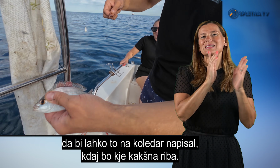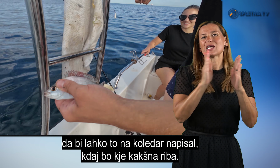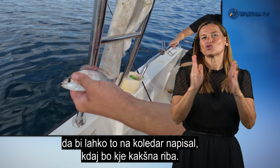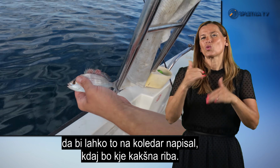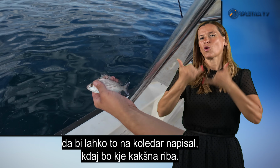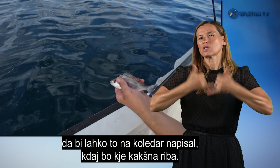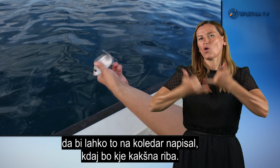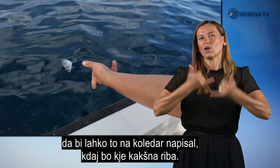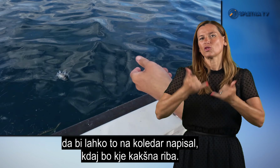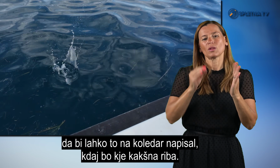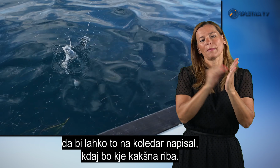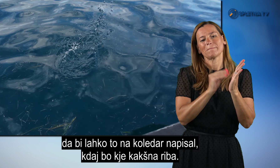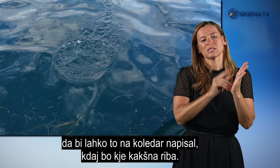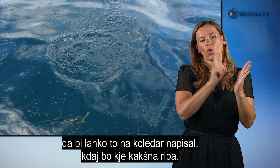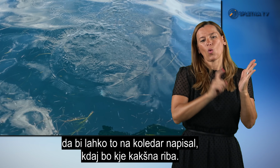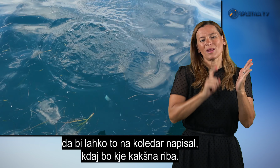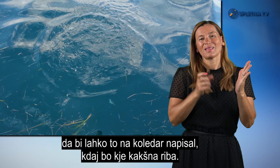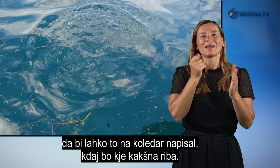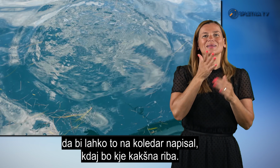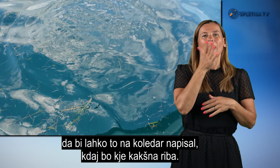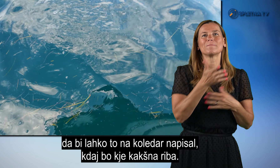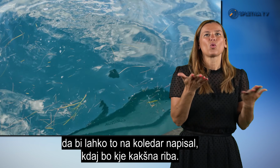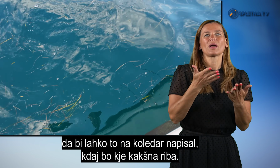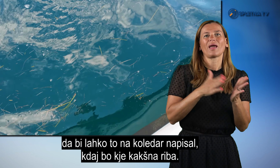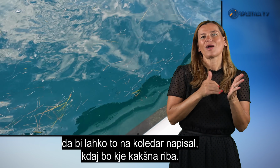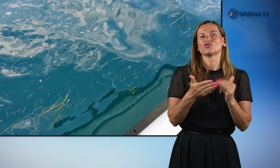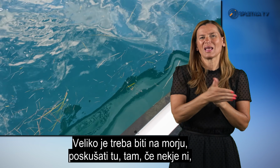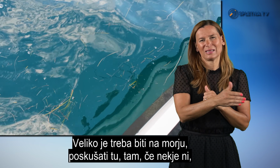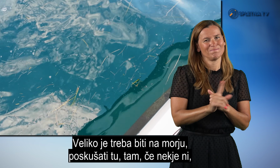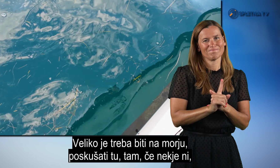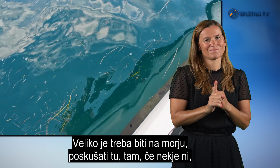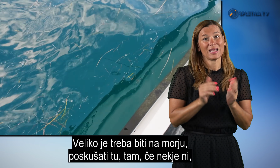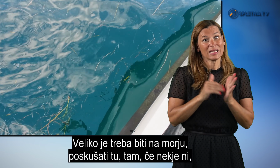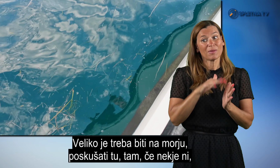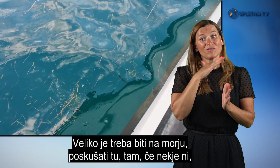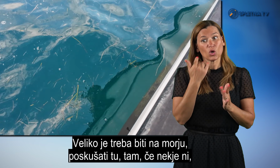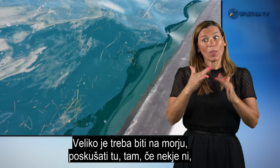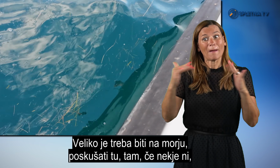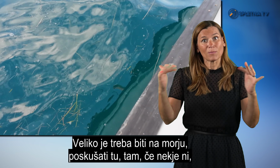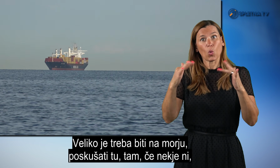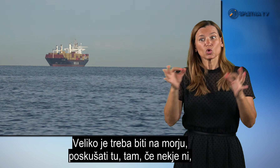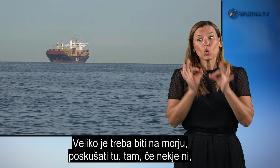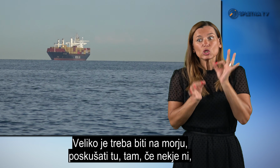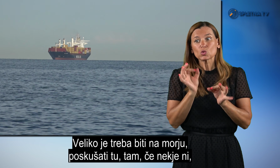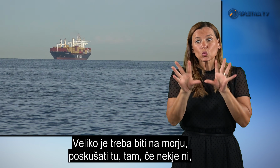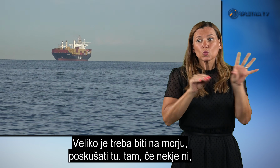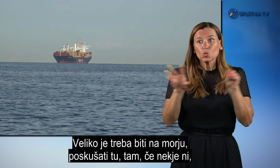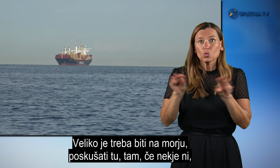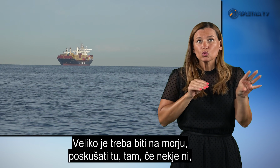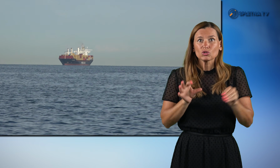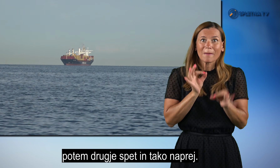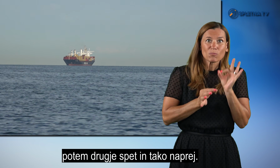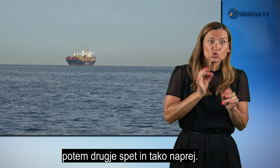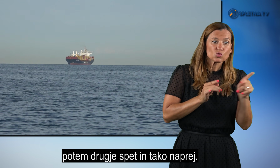koledar napisal, kdaj bo kje kakšna riba, ne. Veliko je treba biti na morju, poskušati tu, tam, če nekje